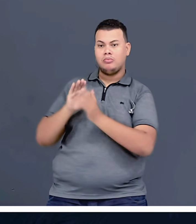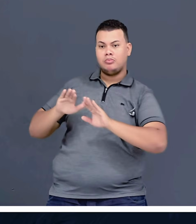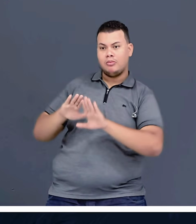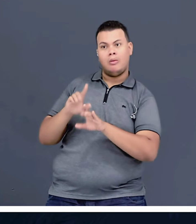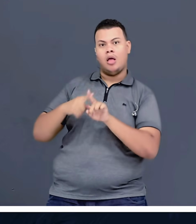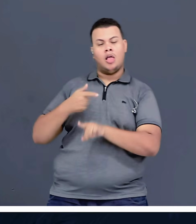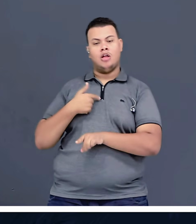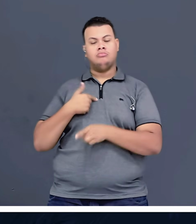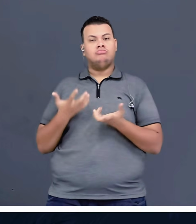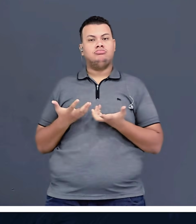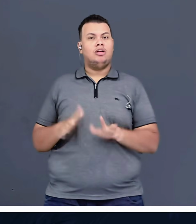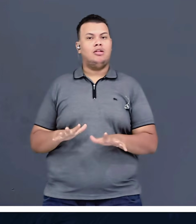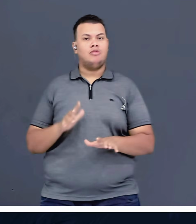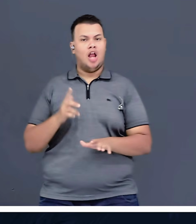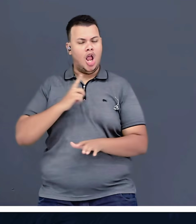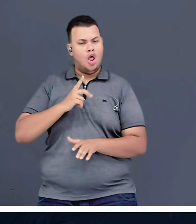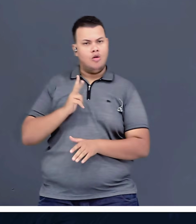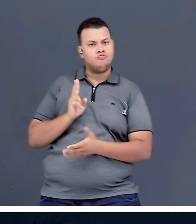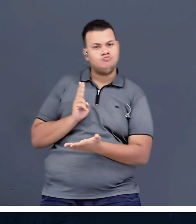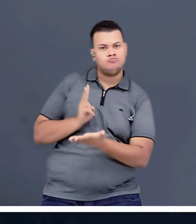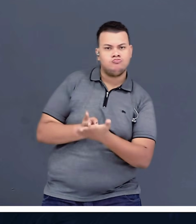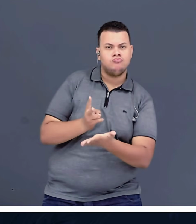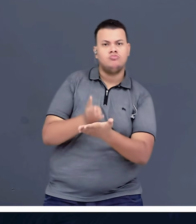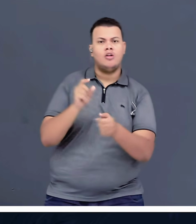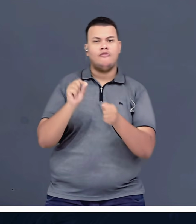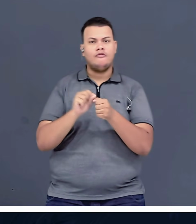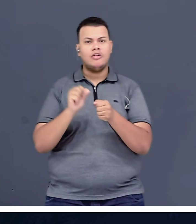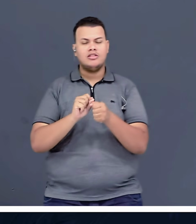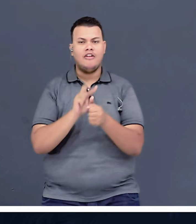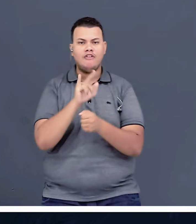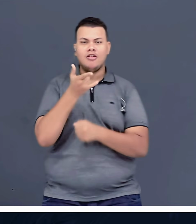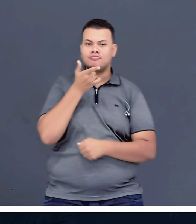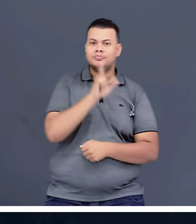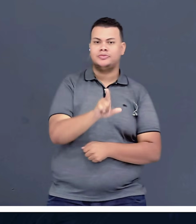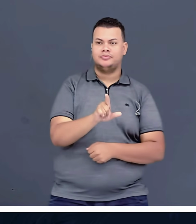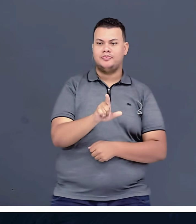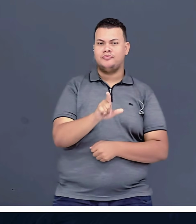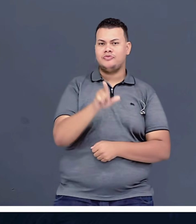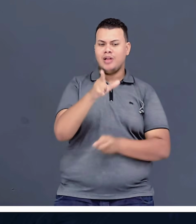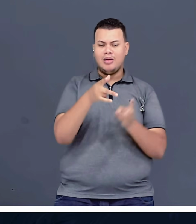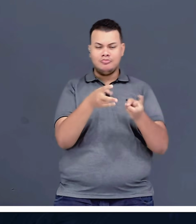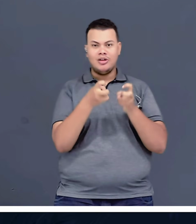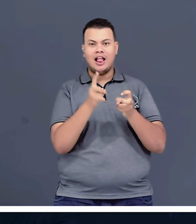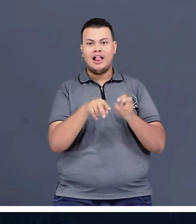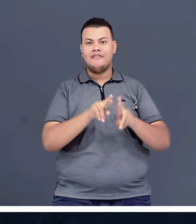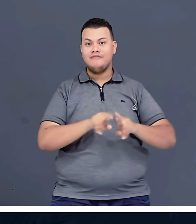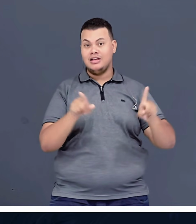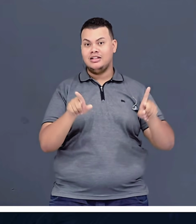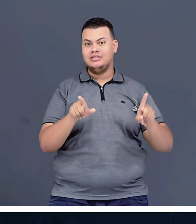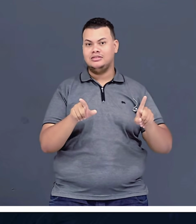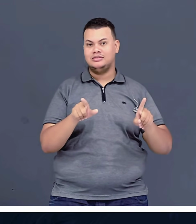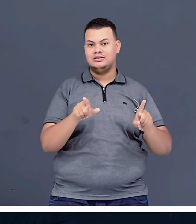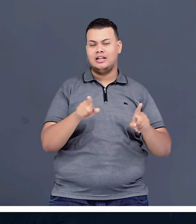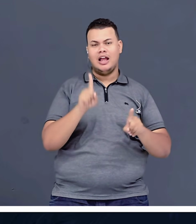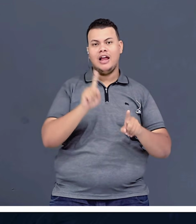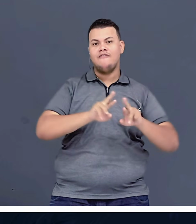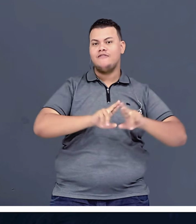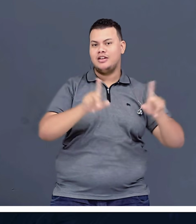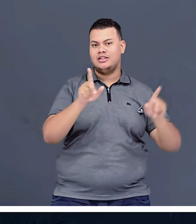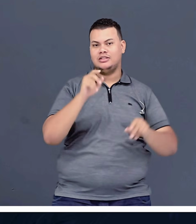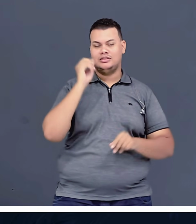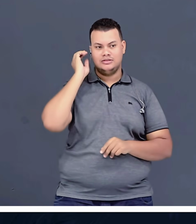não. Eu vou conseguir fazer isso dar certo. Você percebe que é diferente? É